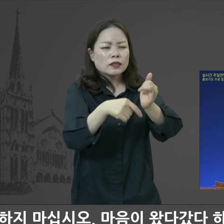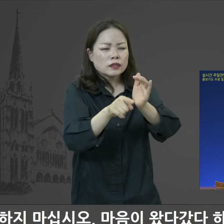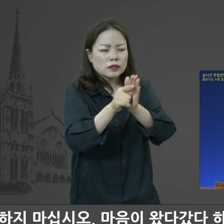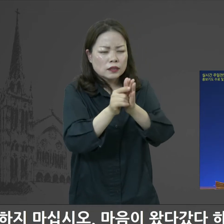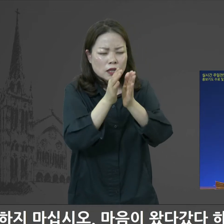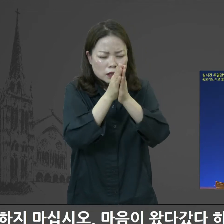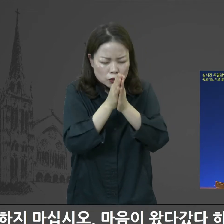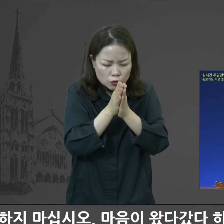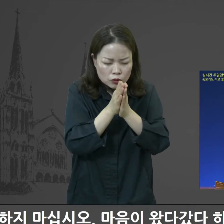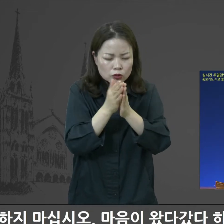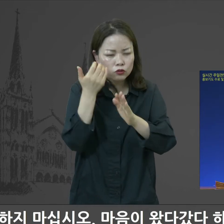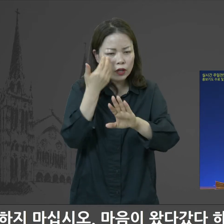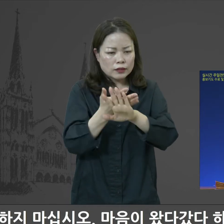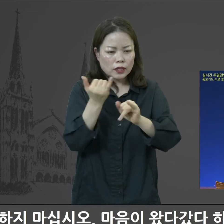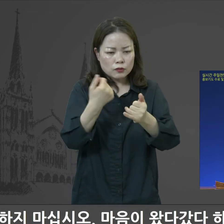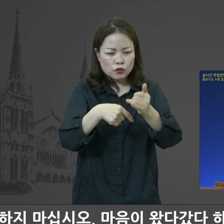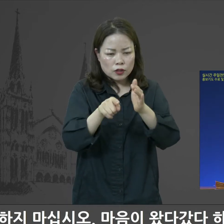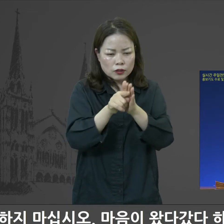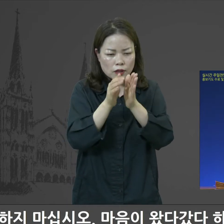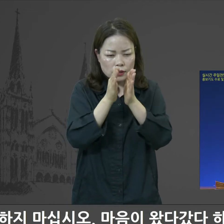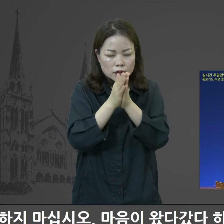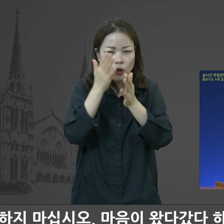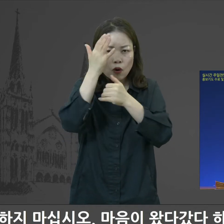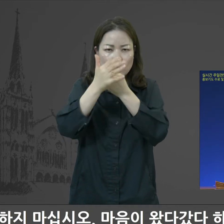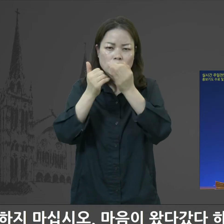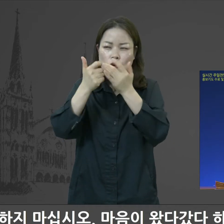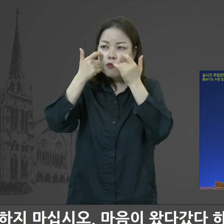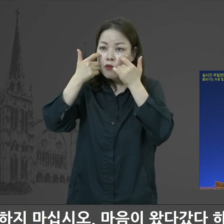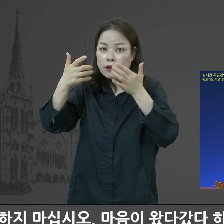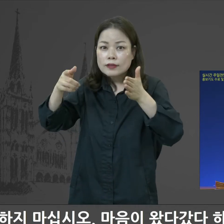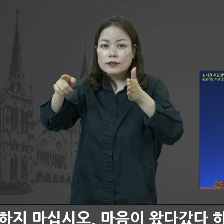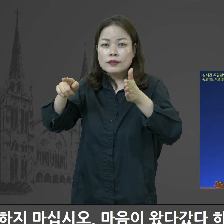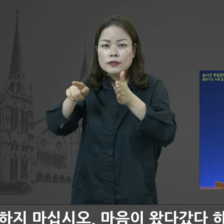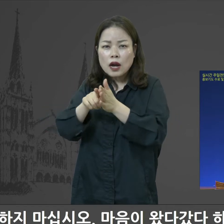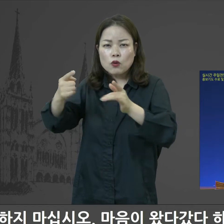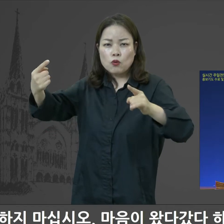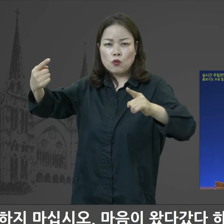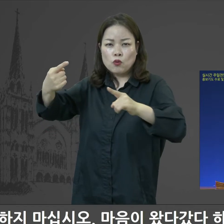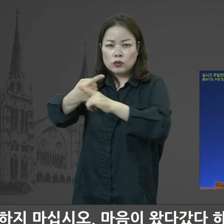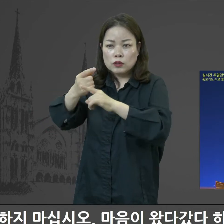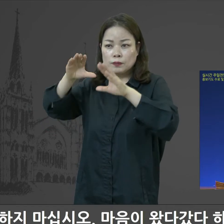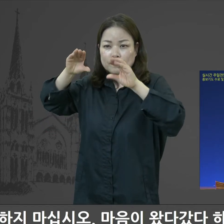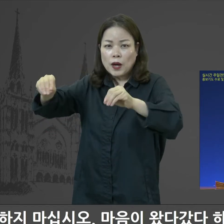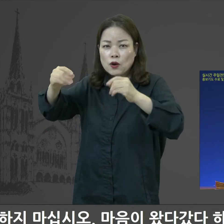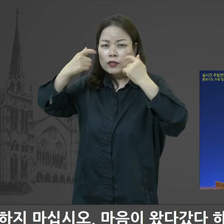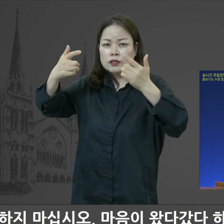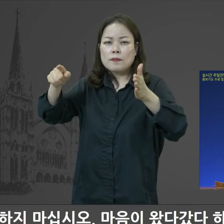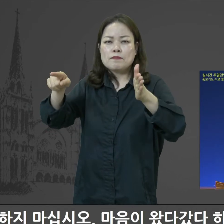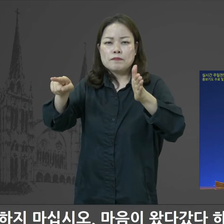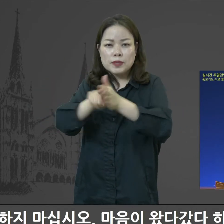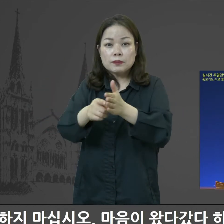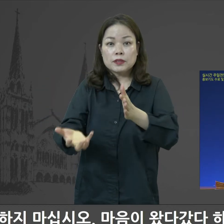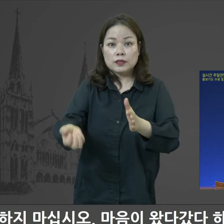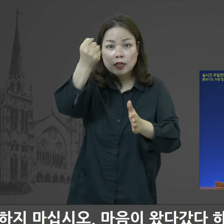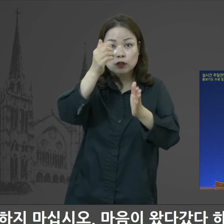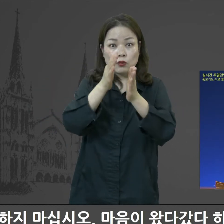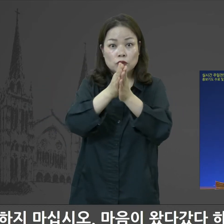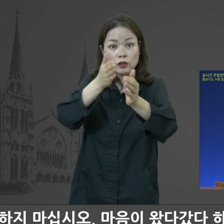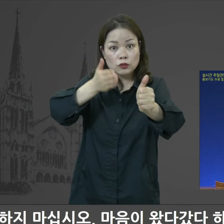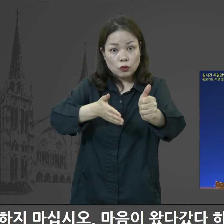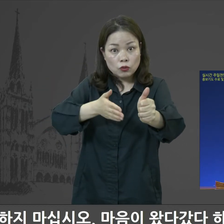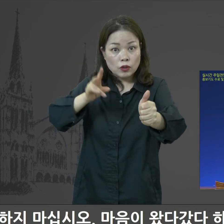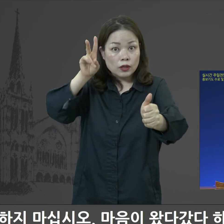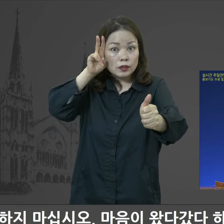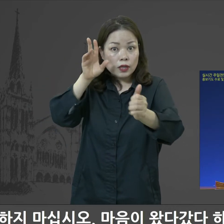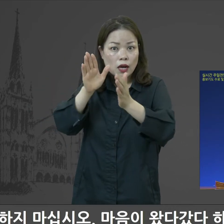받고 누군가를 위해서 기도할 때 하나님께서 확실하게 고칠 것이라는 확고한 믿음을 가지고 기도하라는 것입니다. 야고보의